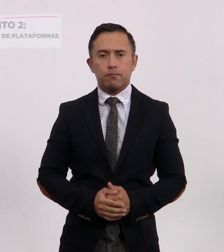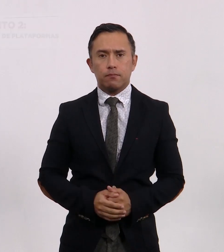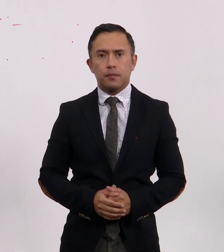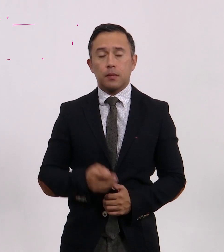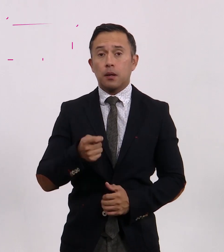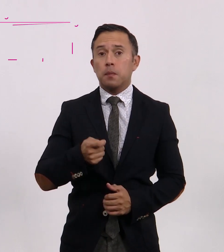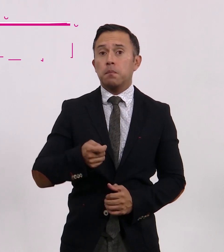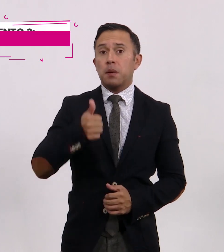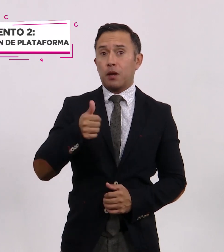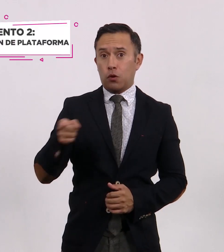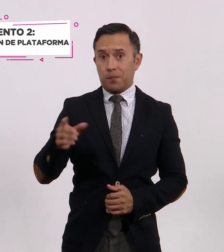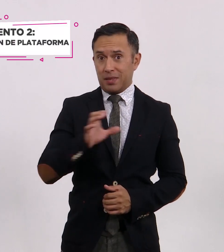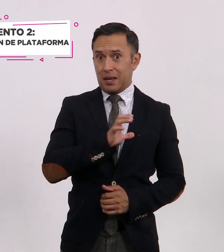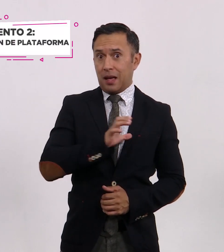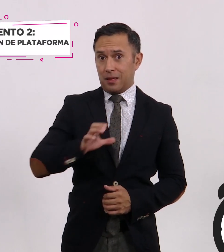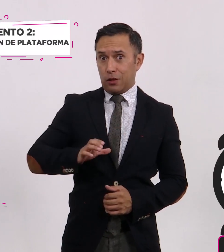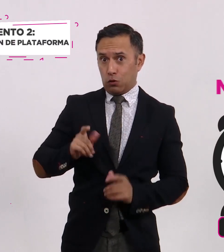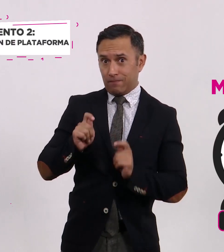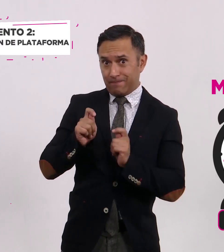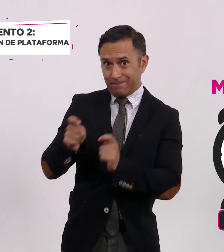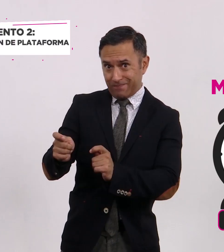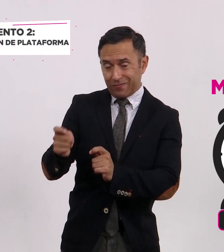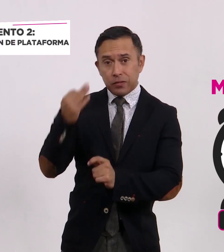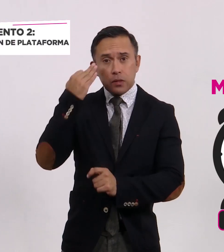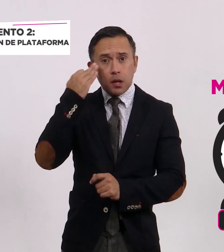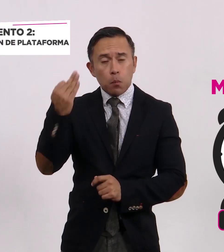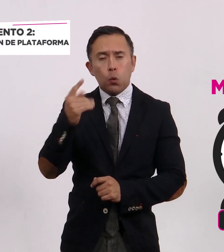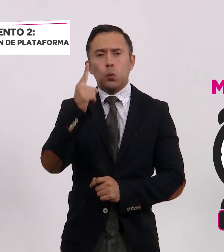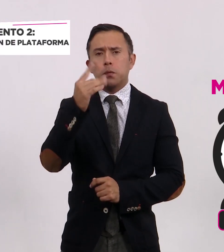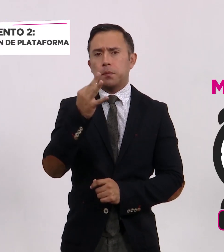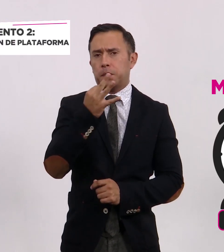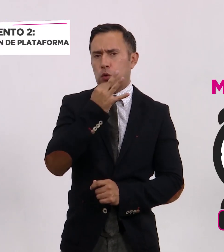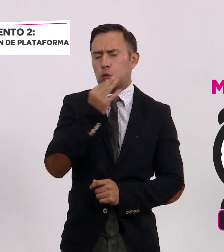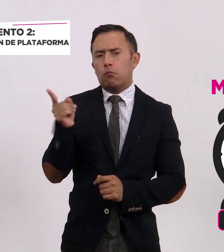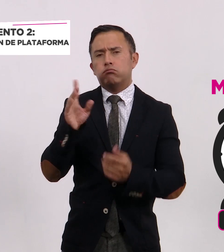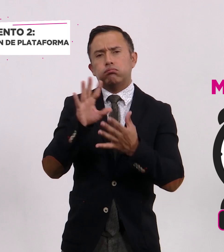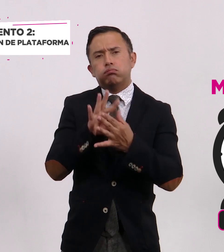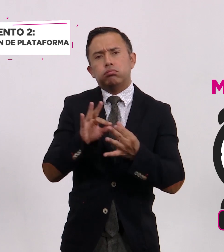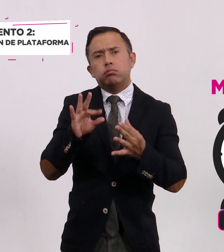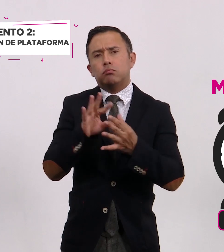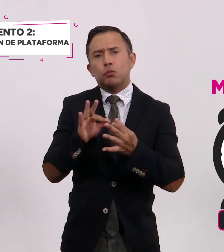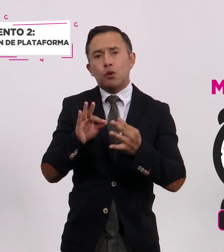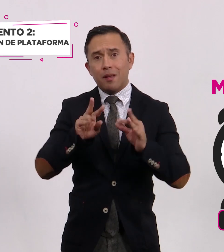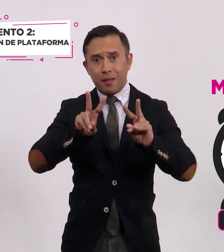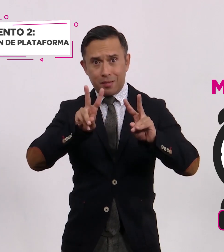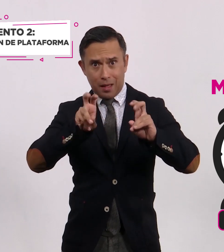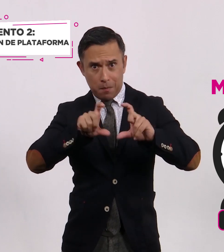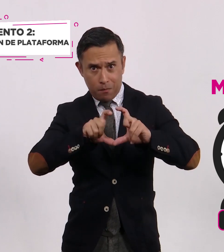primero el candidato en turno expondrá en un minuto su plataforma sobre el tema del bloque